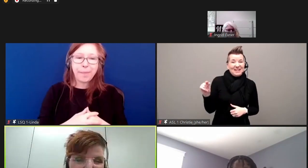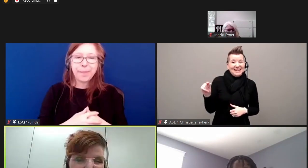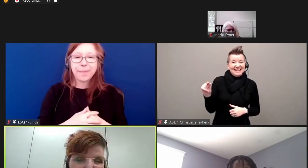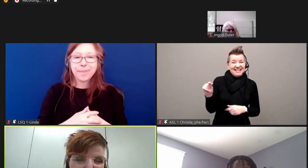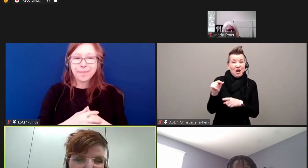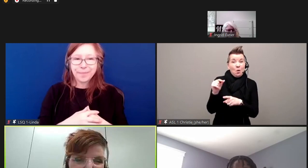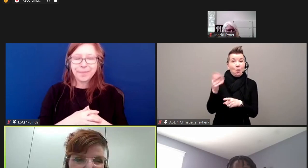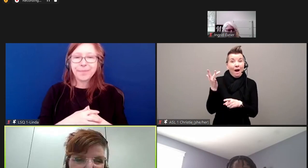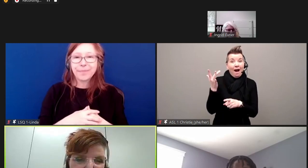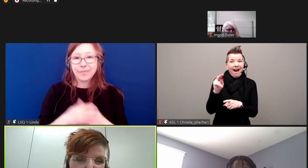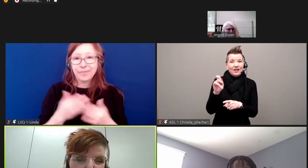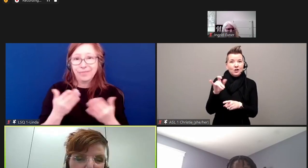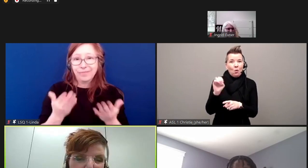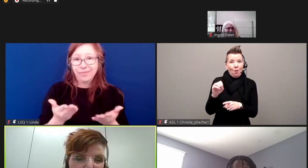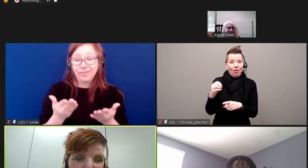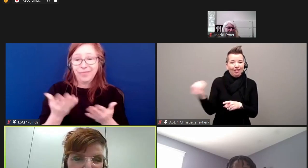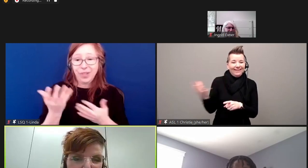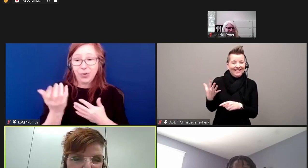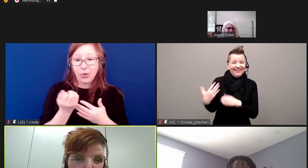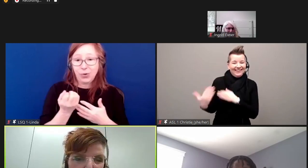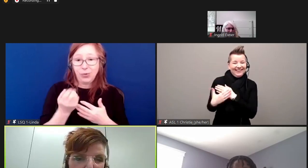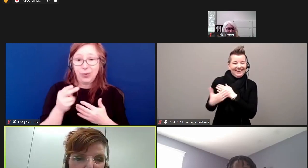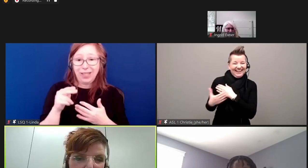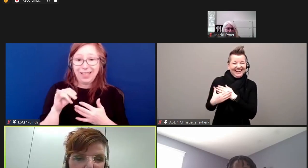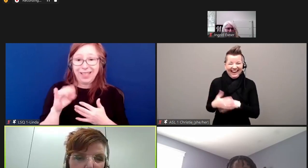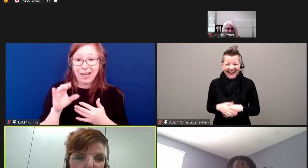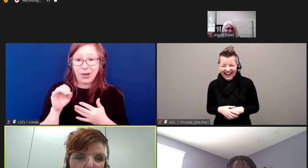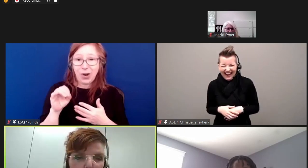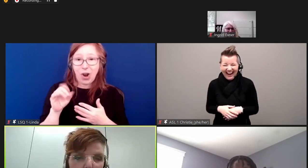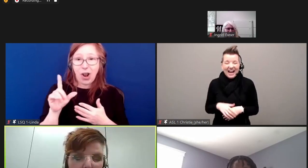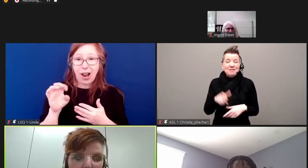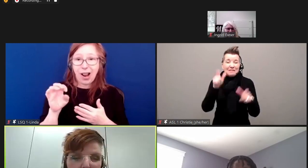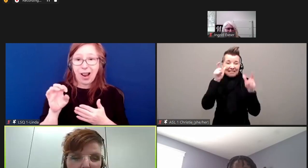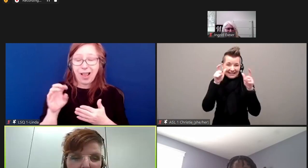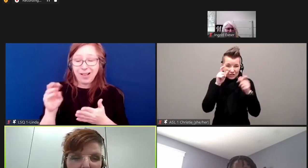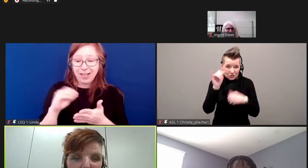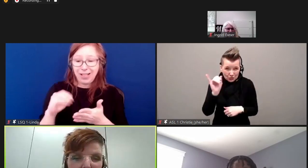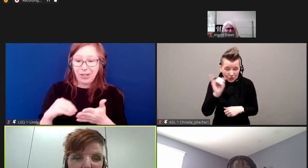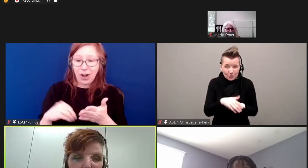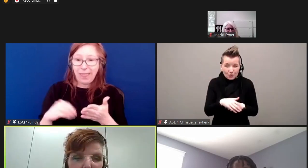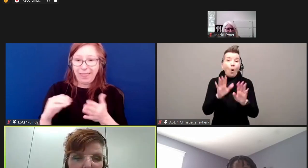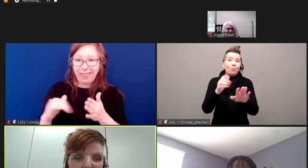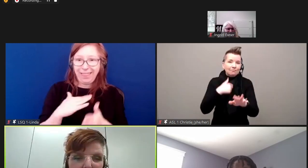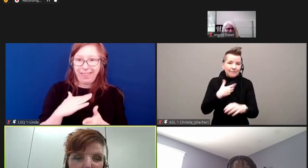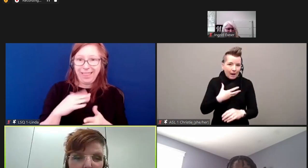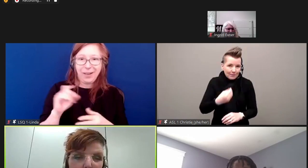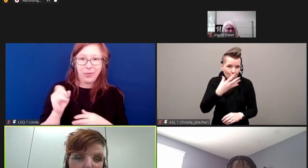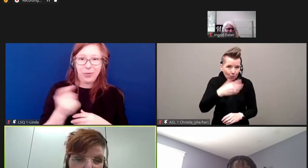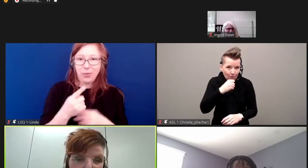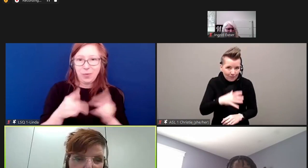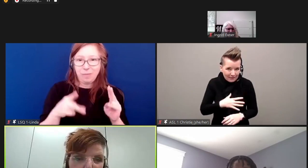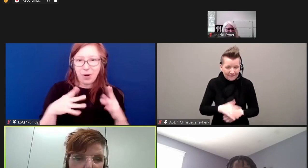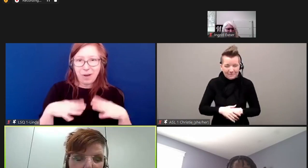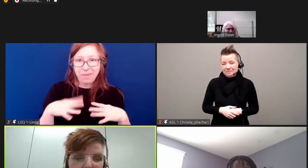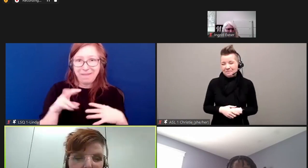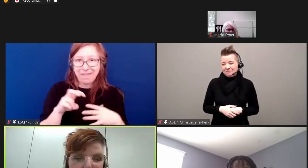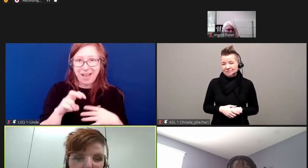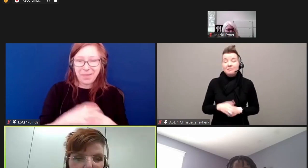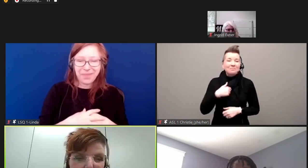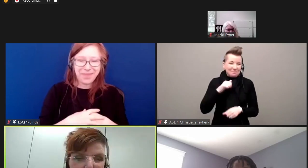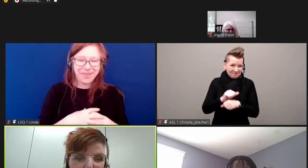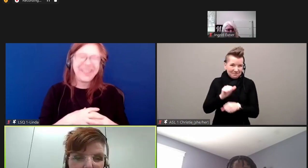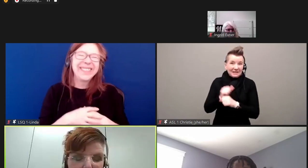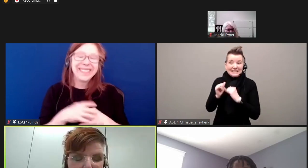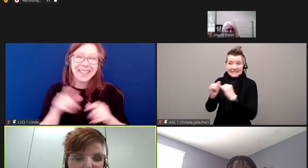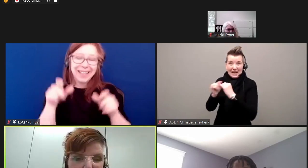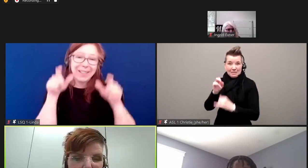Oui, j'ai reçu la note de service de Nicole aujourd'hui. Tout le monde porte du vert. Je porte des lunettes. Je suis une femme blanche.